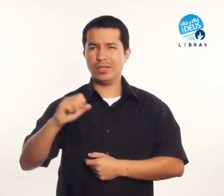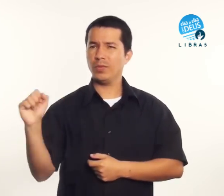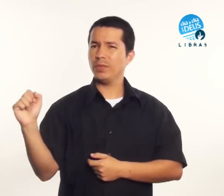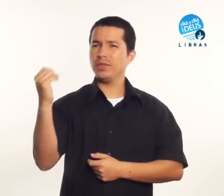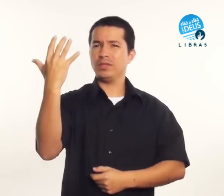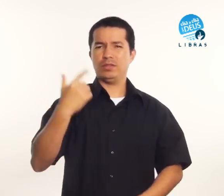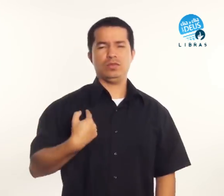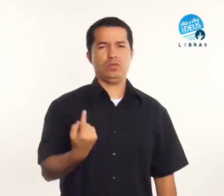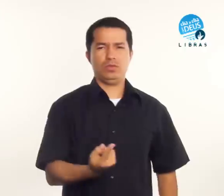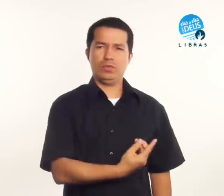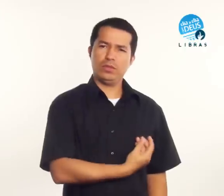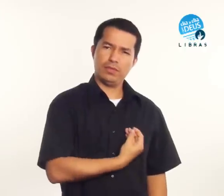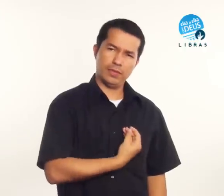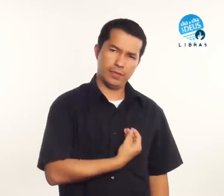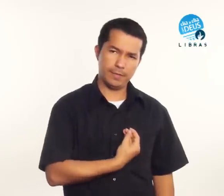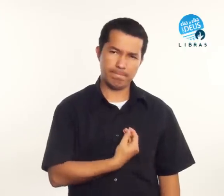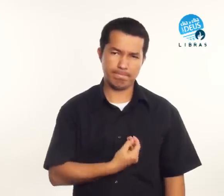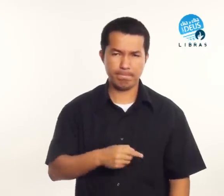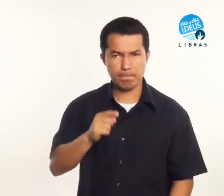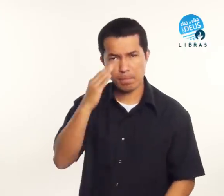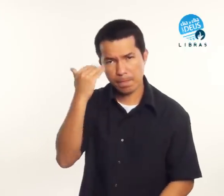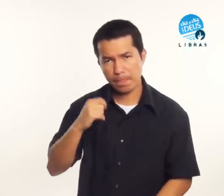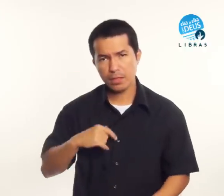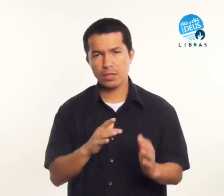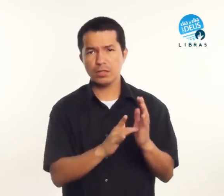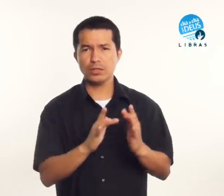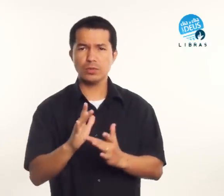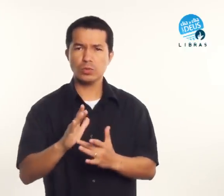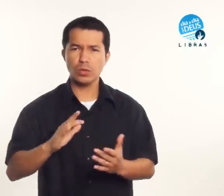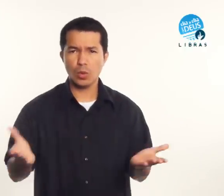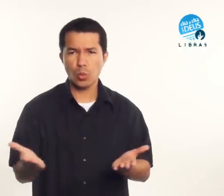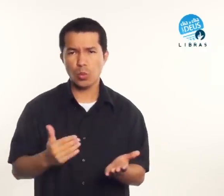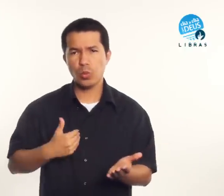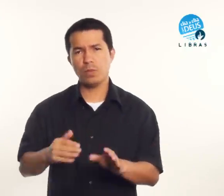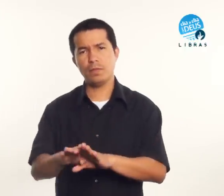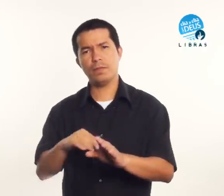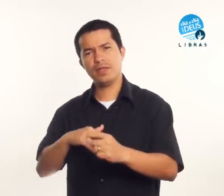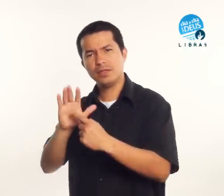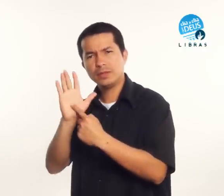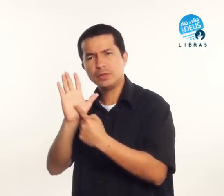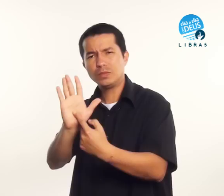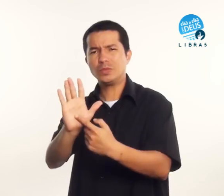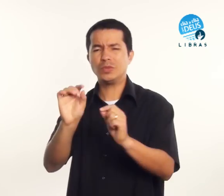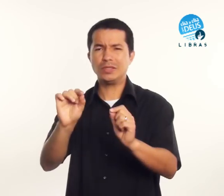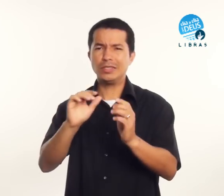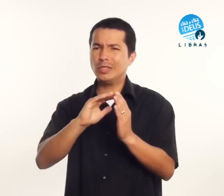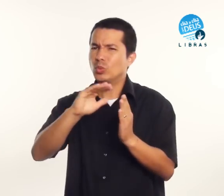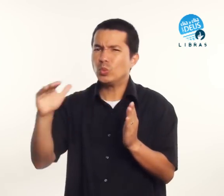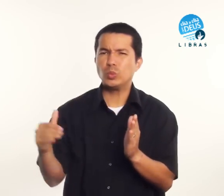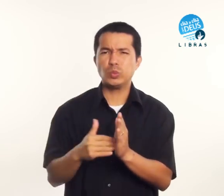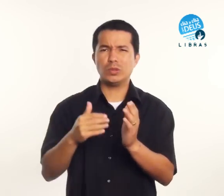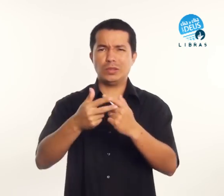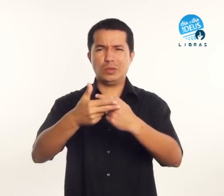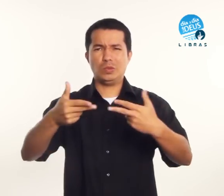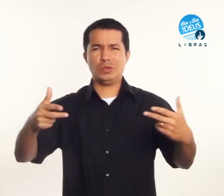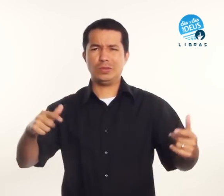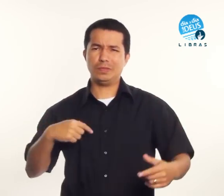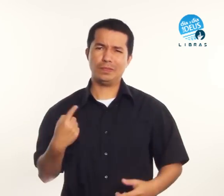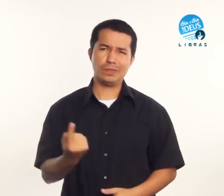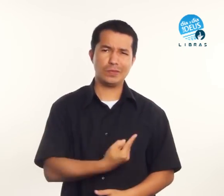vida. É interessante Jesus mostrar que todas essas áreas são importantes e nós precisamos da intervenção